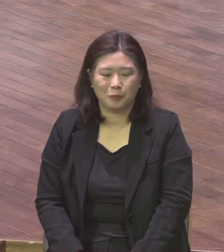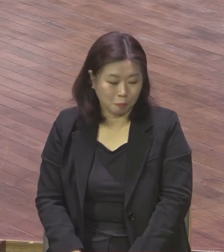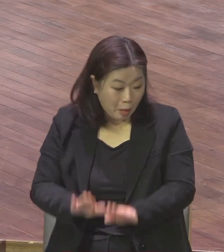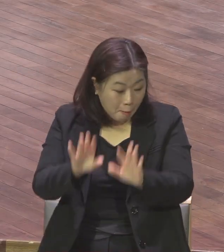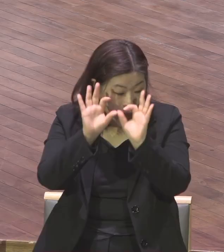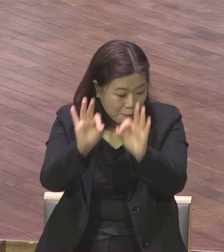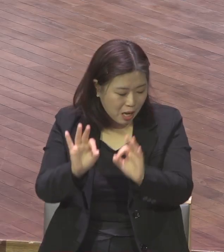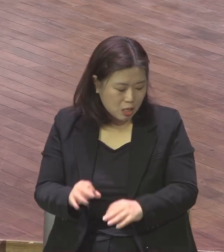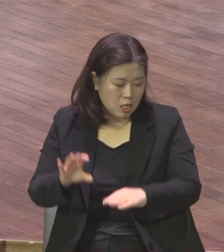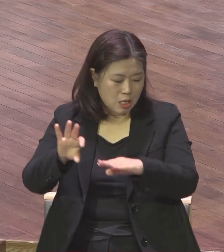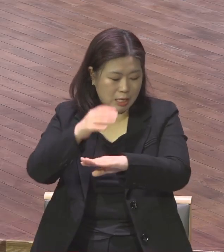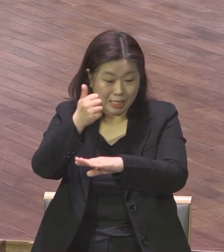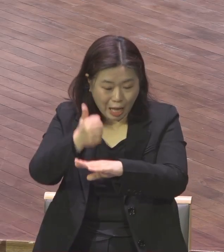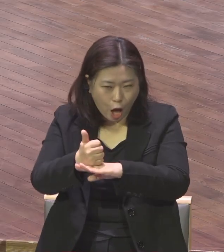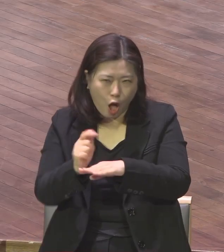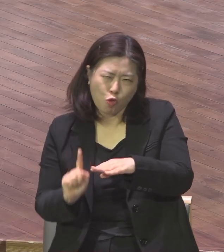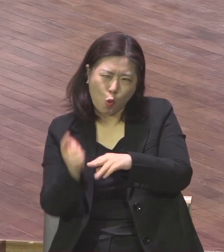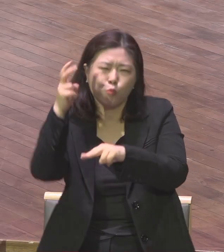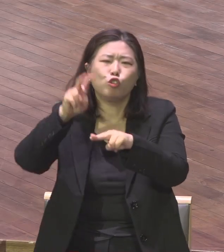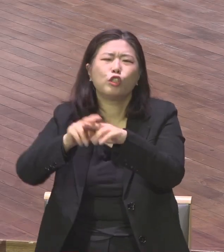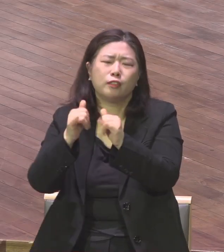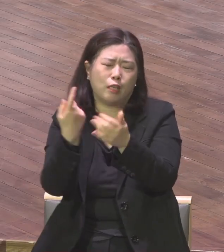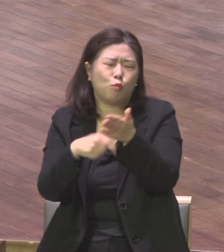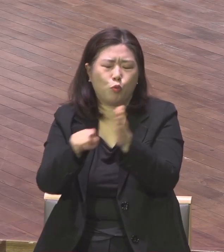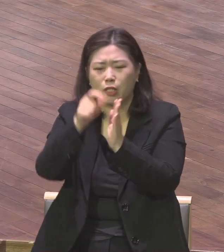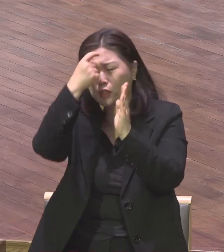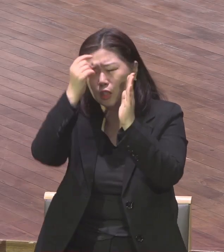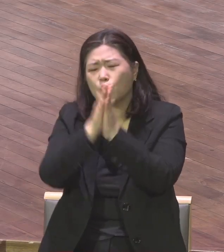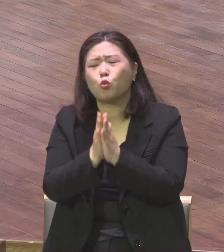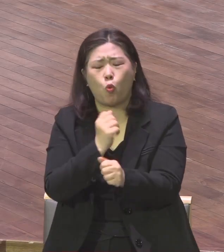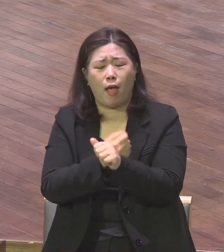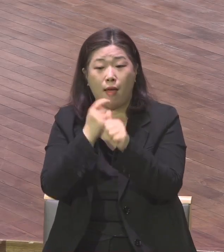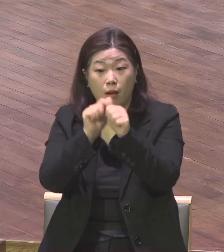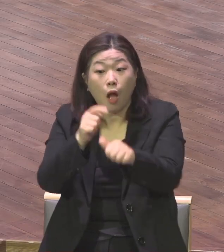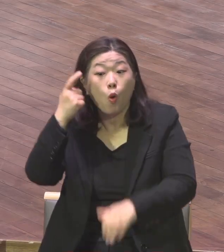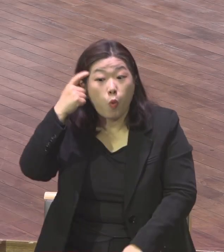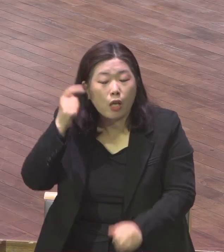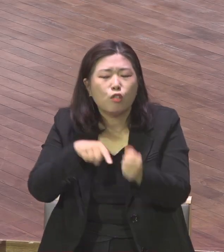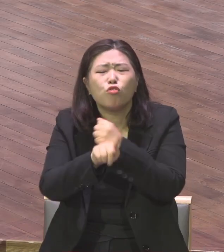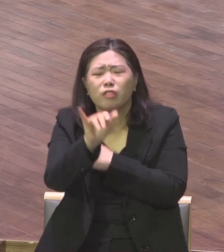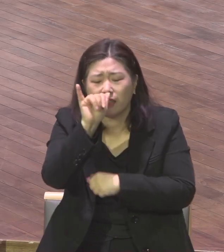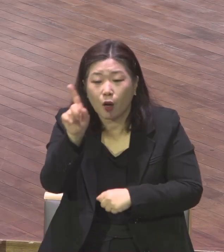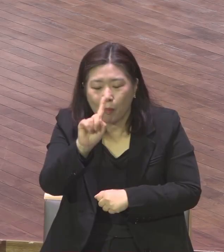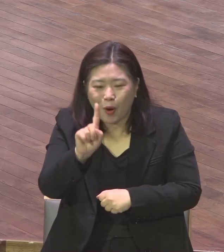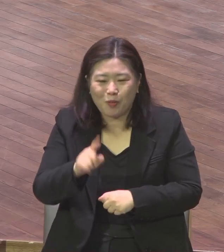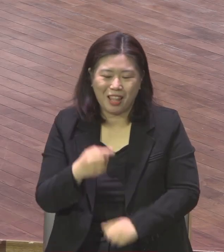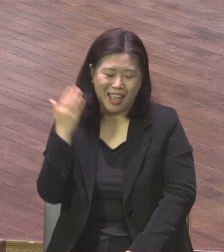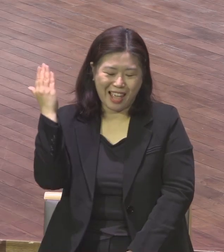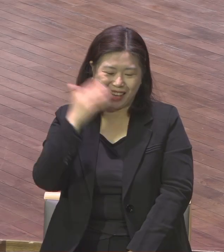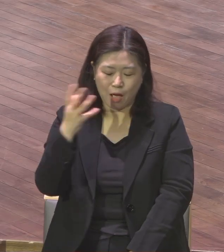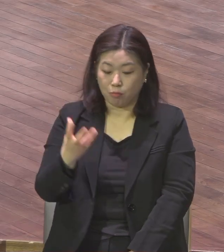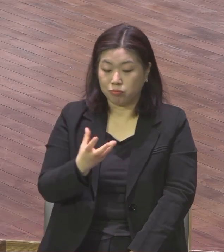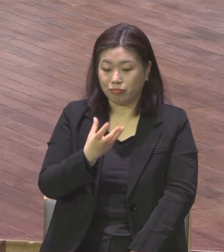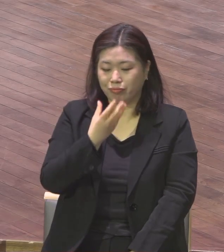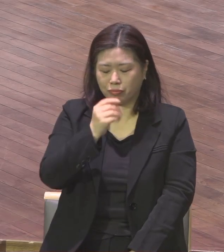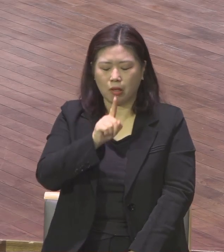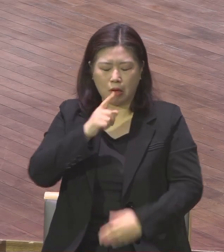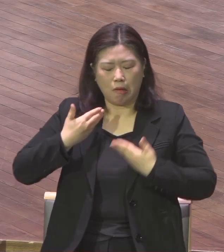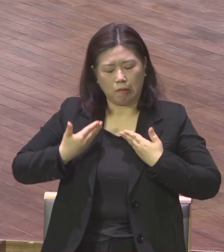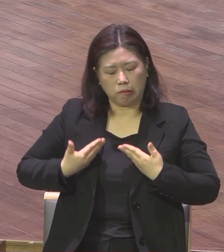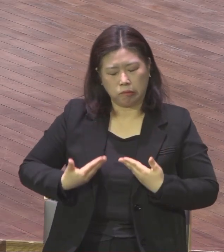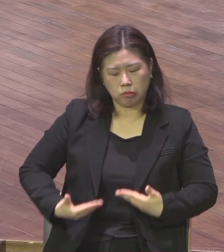있는 모든 사람을 위하여 하라. 이는 우리가 모든 견건과 단정함으로 고요하고 편안한 생활을